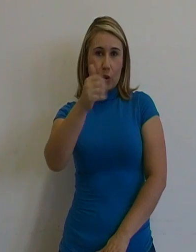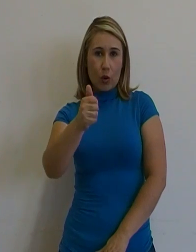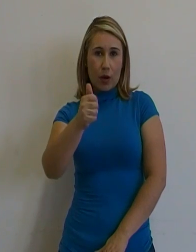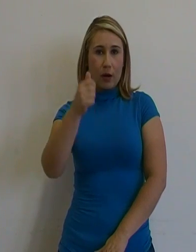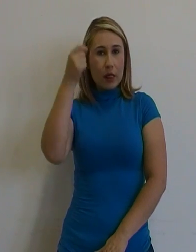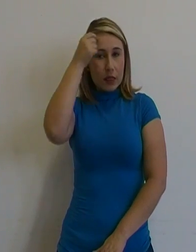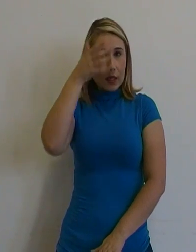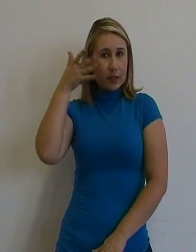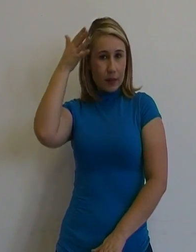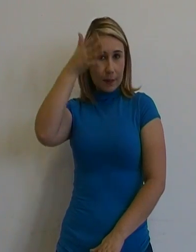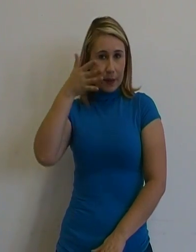Centro Integrado,